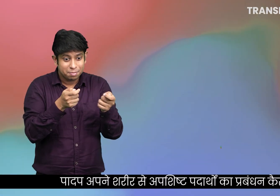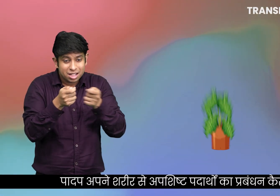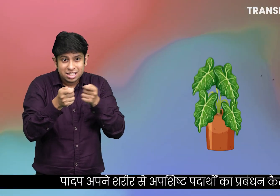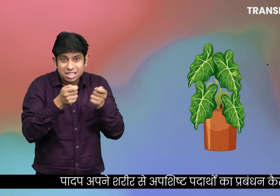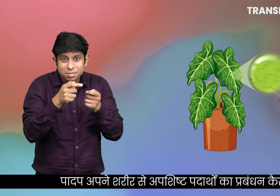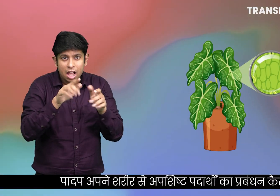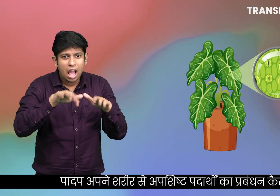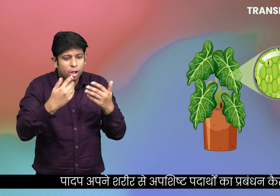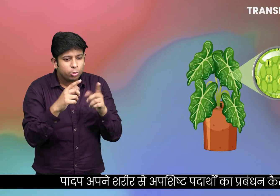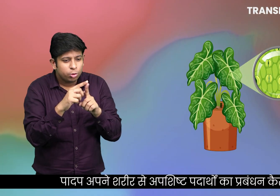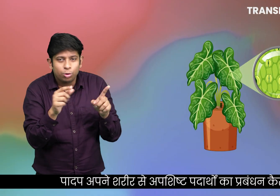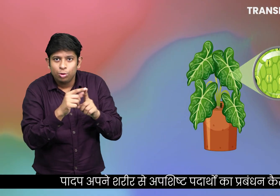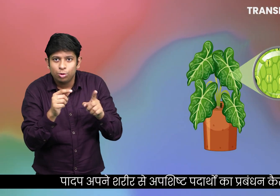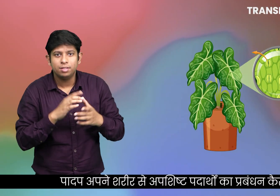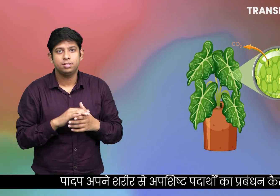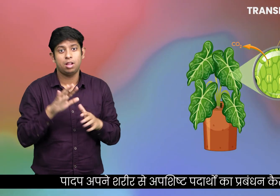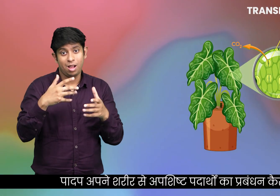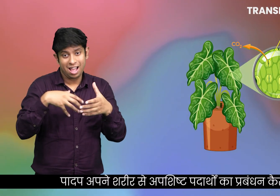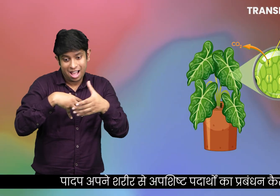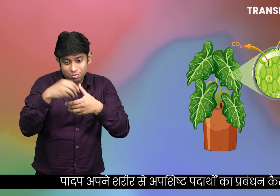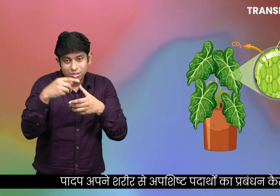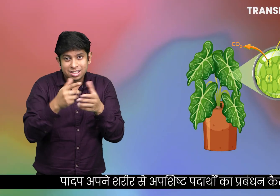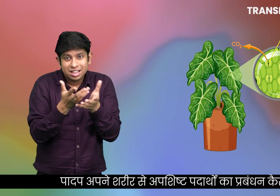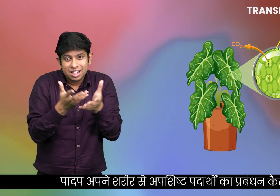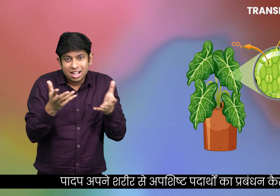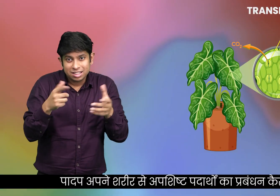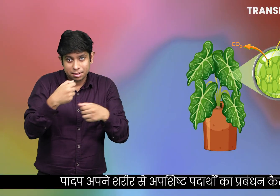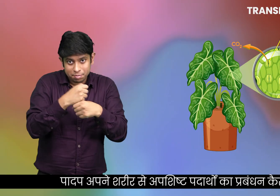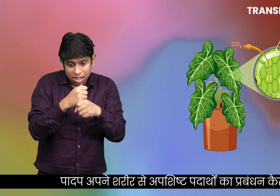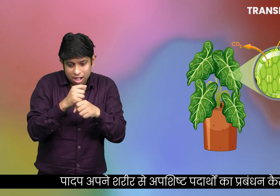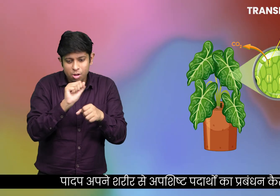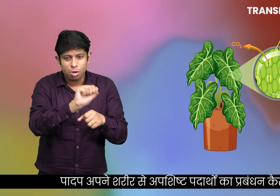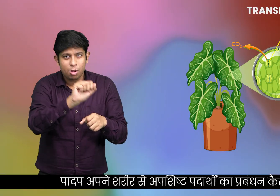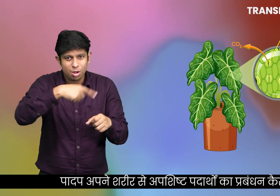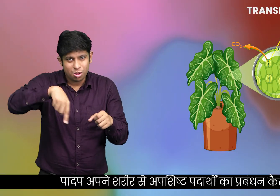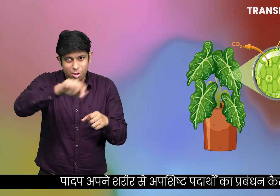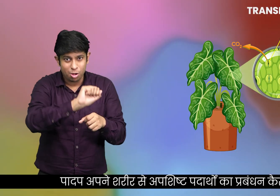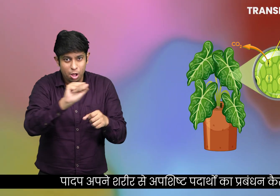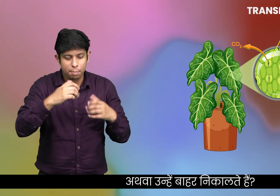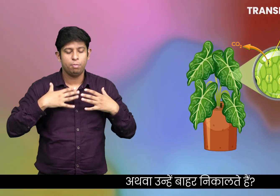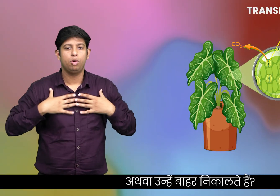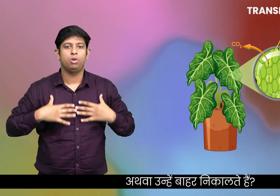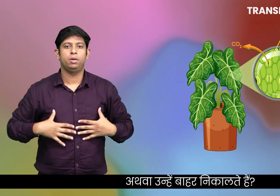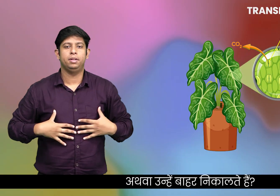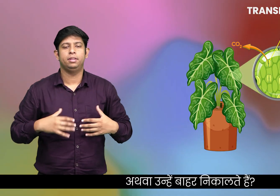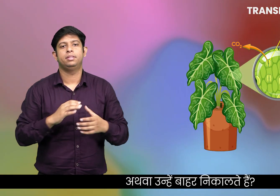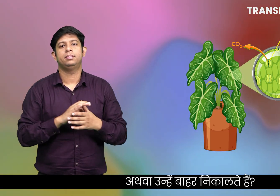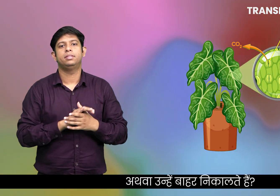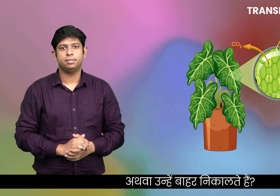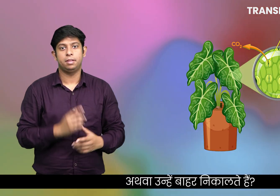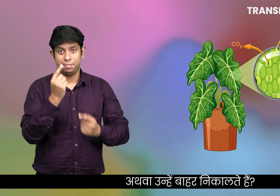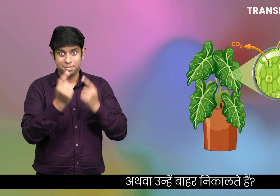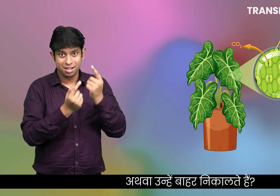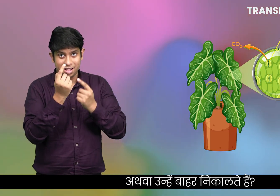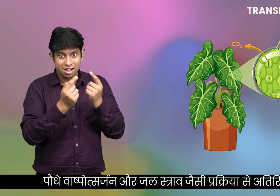पादप अपने शरीर से अपशिष्ट पदार्थों का प्रबंधन कैसे करते हैं अथवा उन्हें बाहर निकालते हैं?